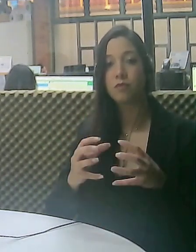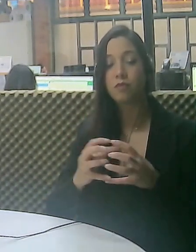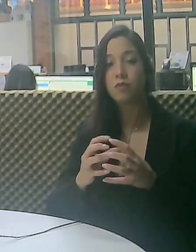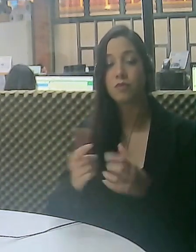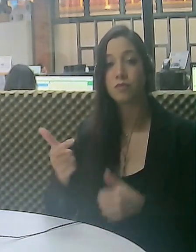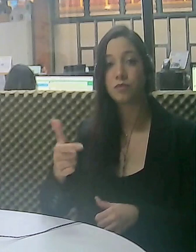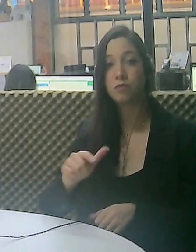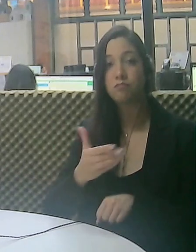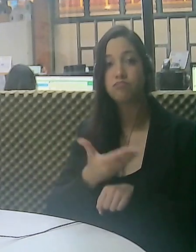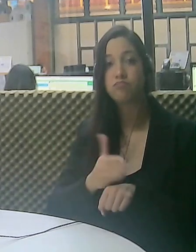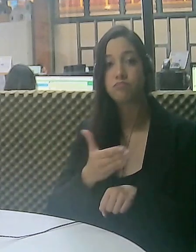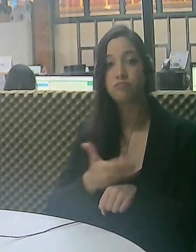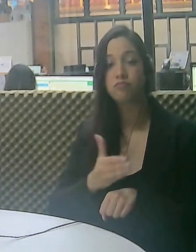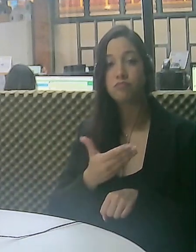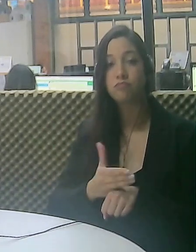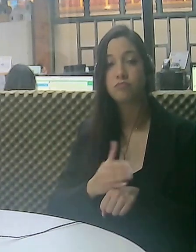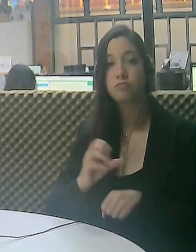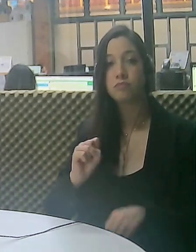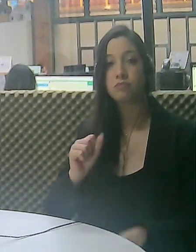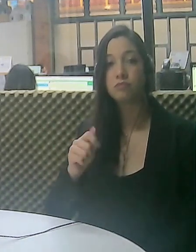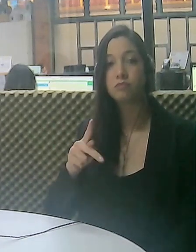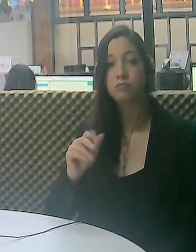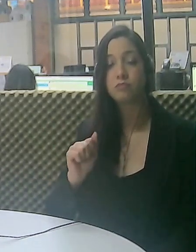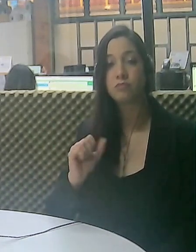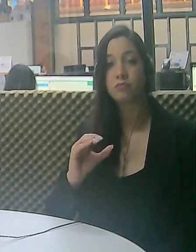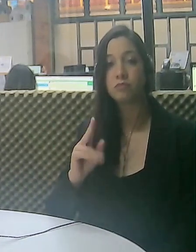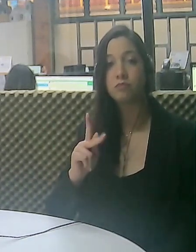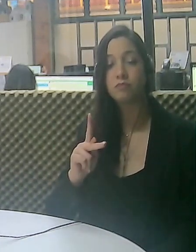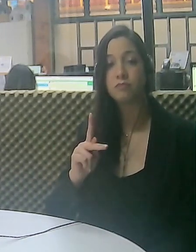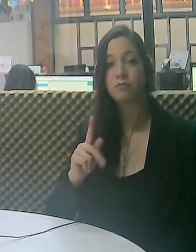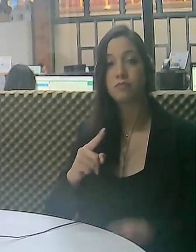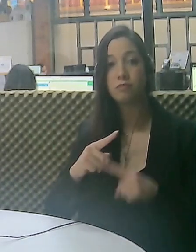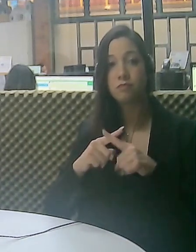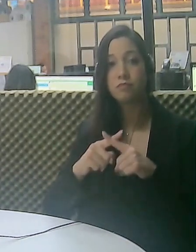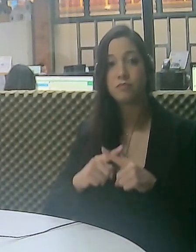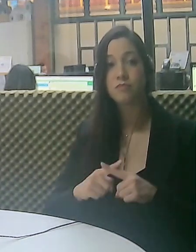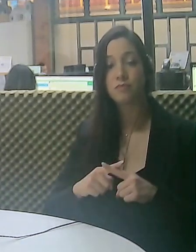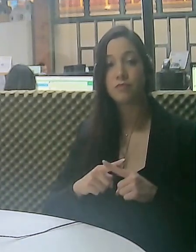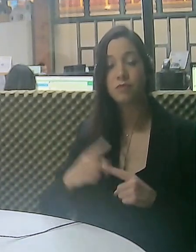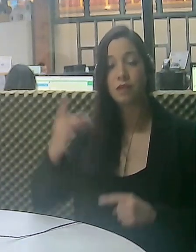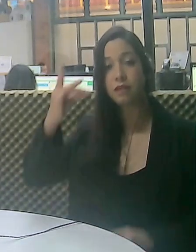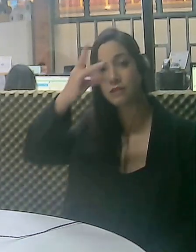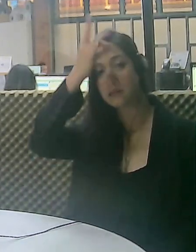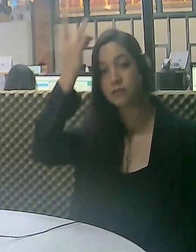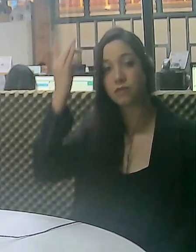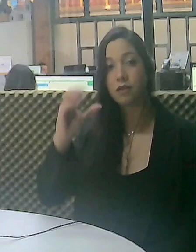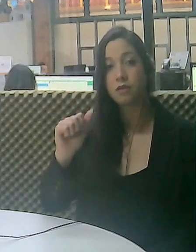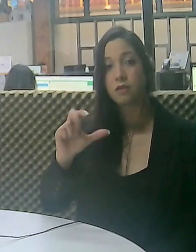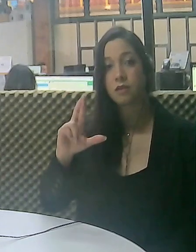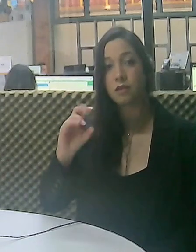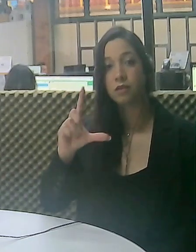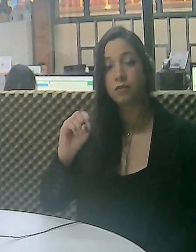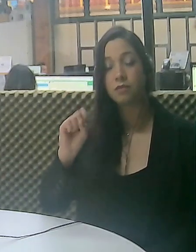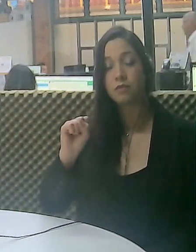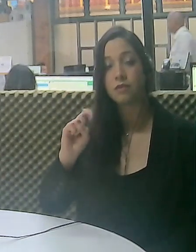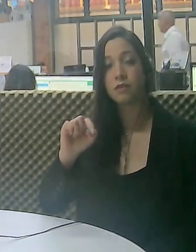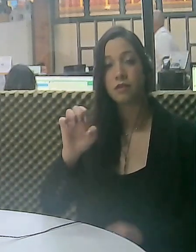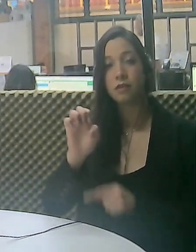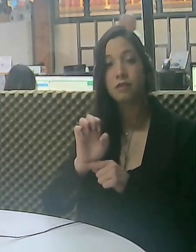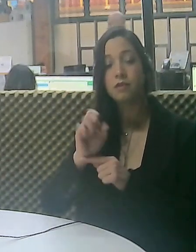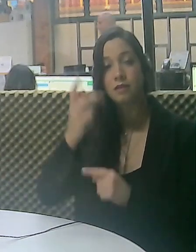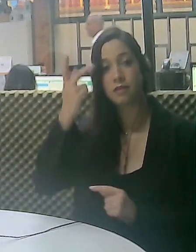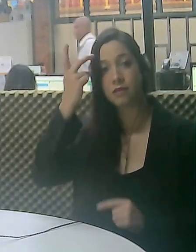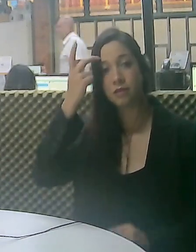foco na 7ª Sanca Cup de futebol. A competição será disputada em São Carlos, no interior do estado de São Paulo, entre os